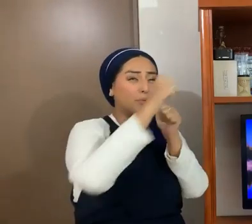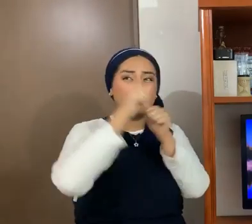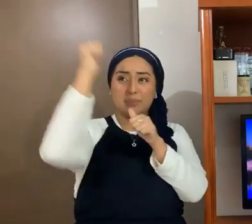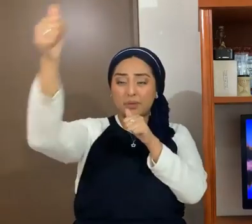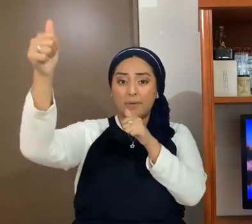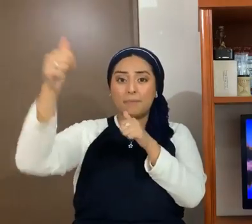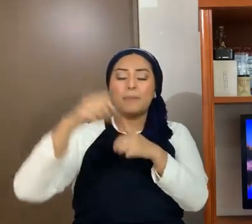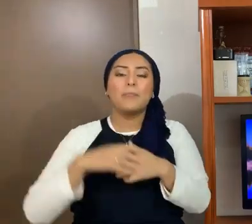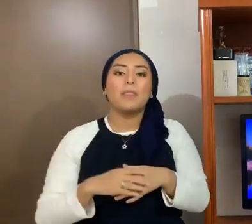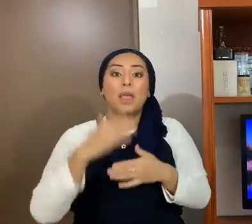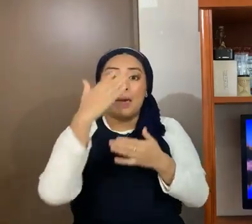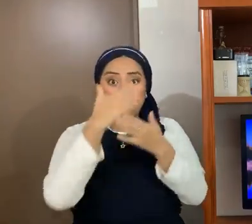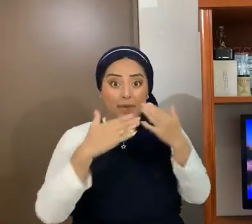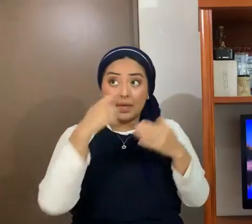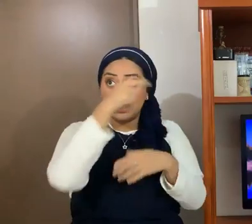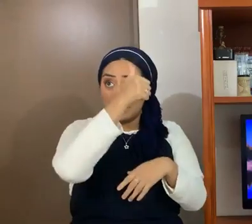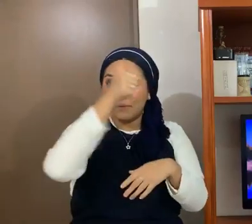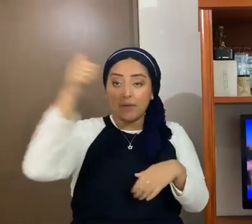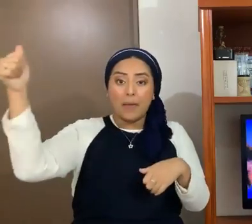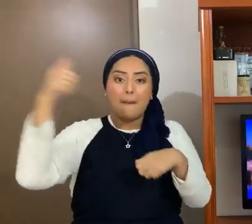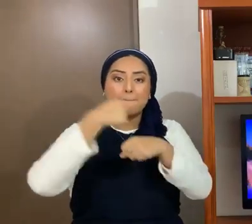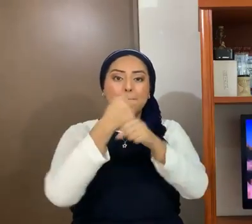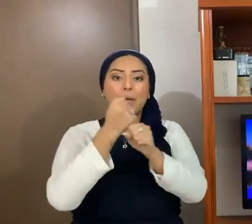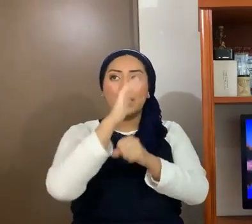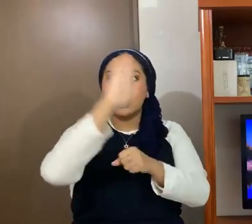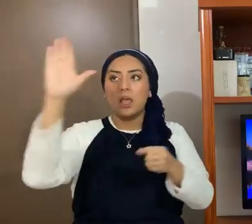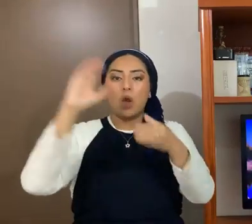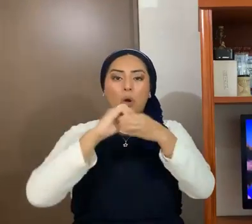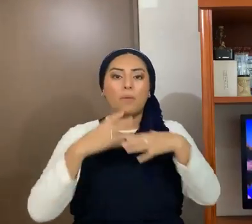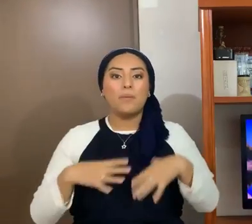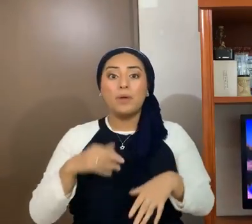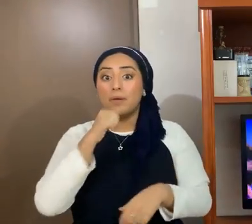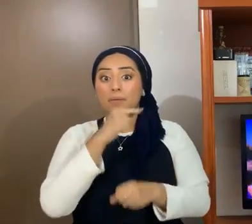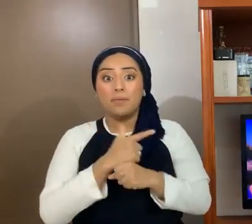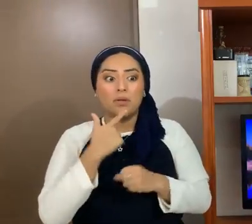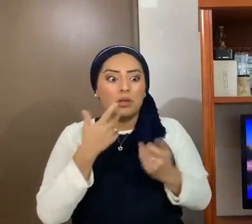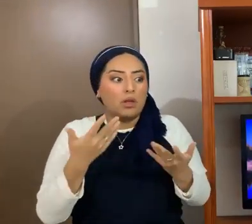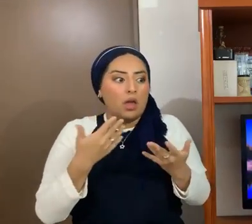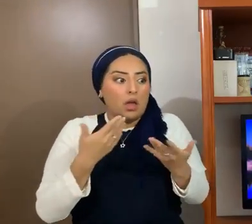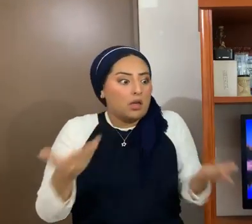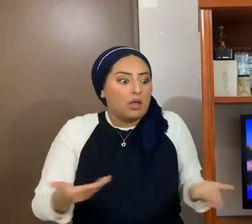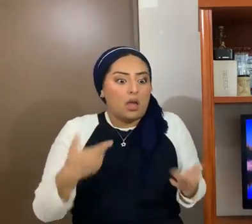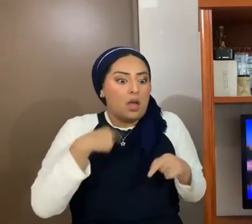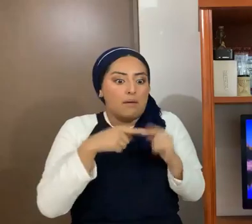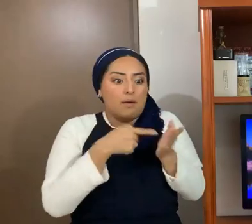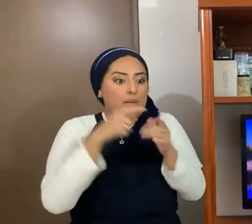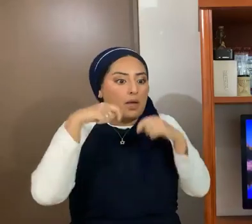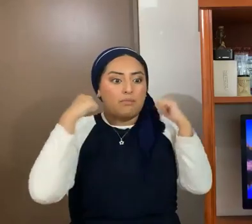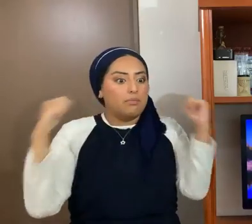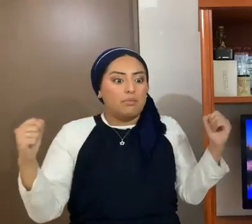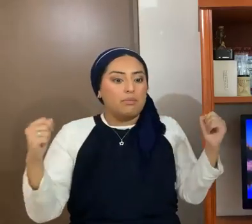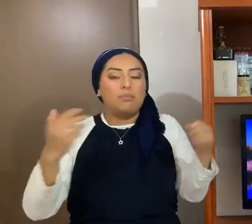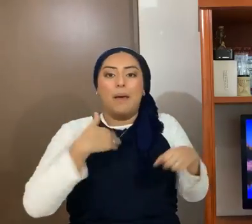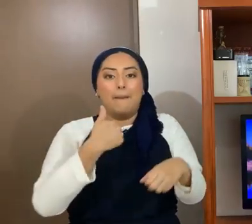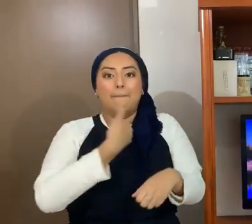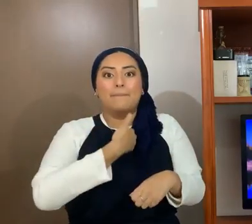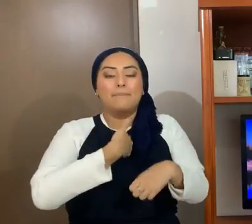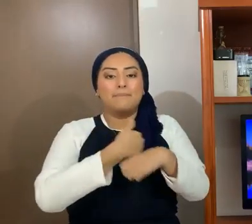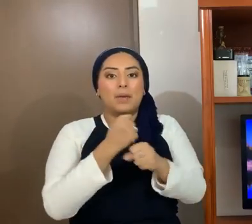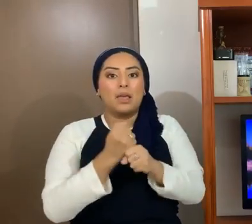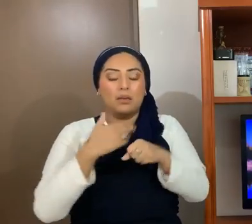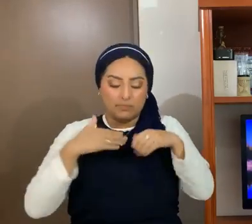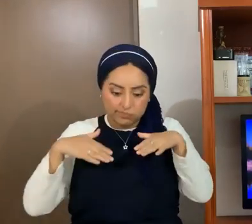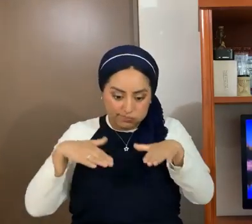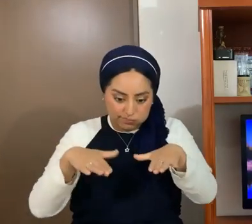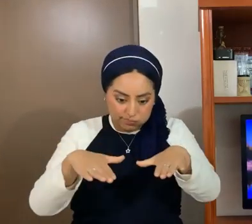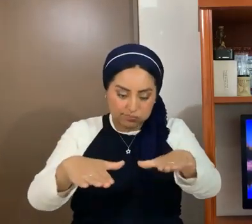llegar. Algunos tienen que hacerse su propia vestimenta. Dicen las hermanas, no hay mitpajada aquí, pues entonces pues yo me la hago. Yo